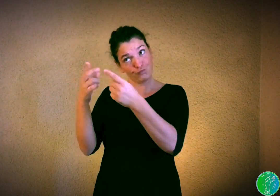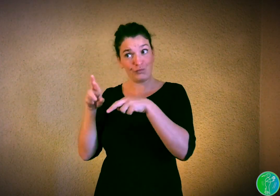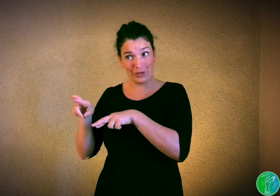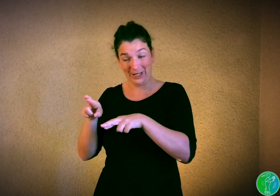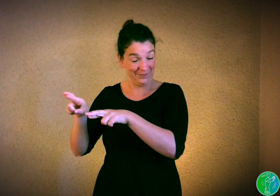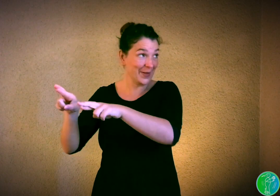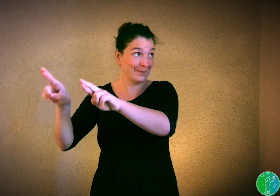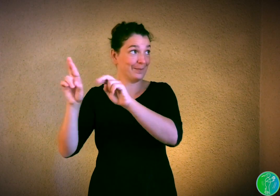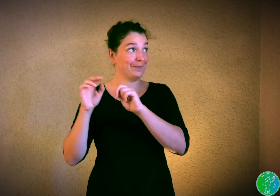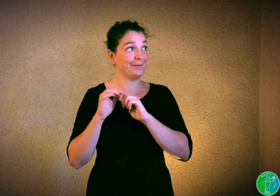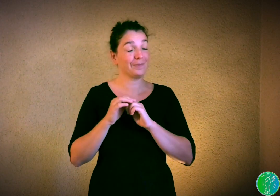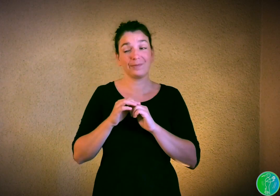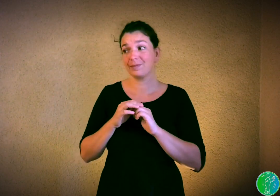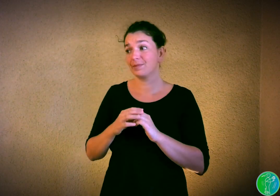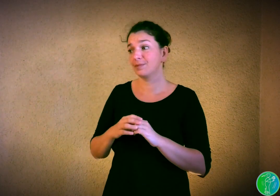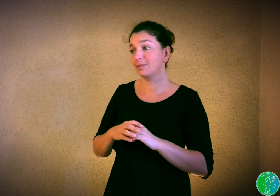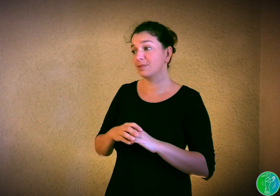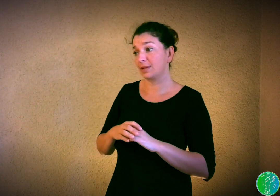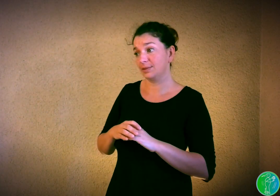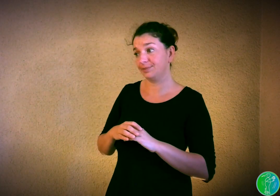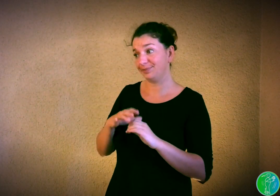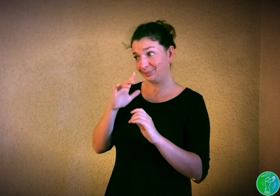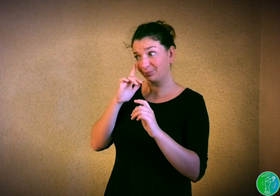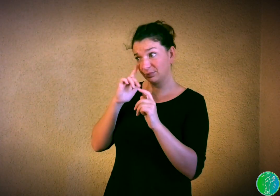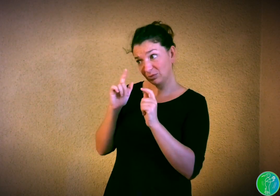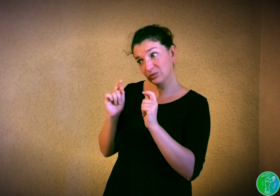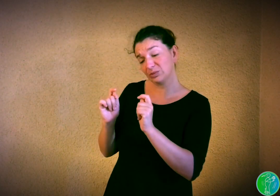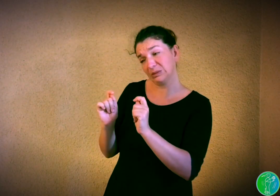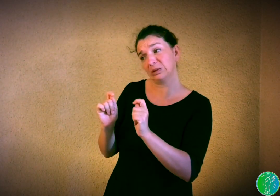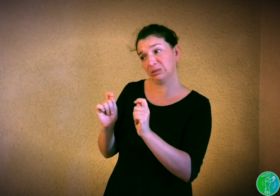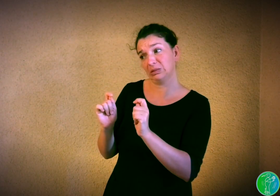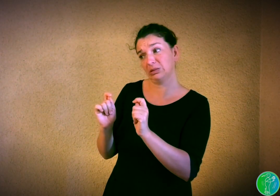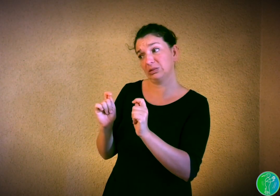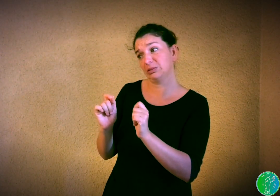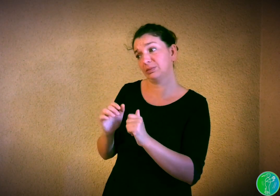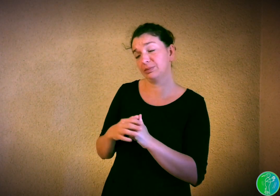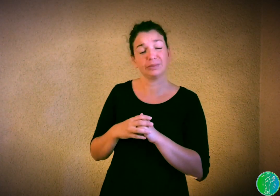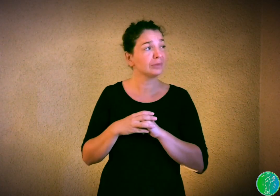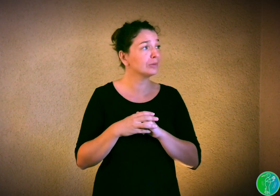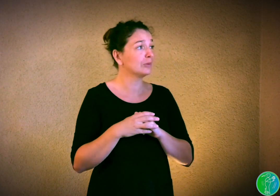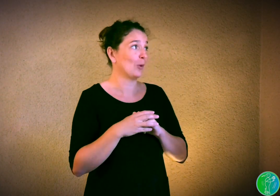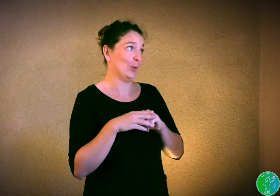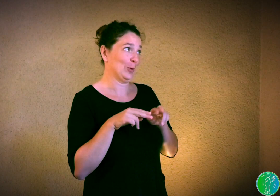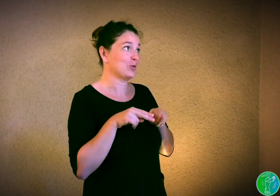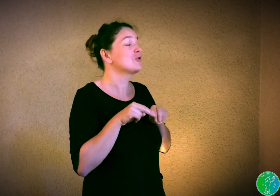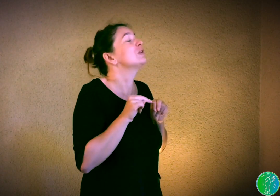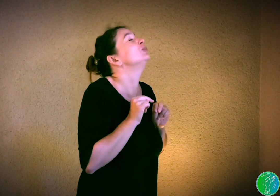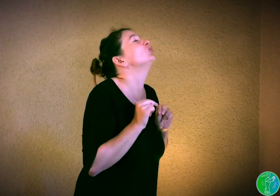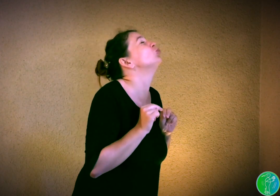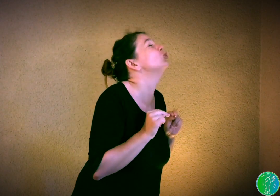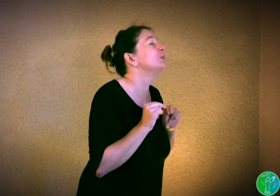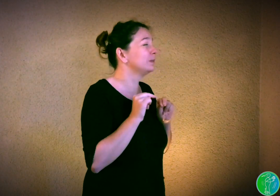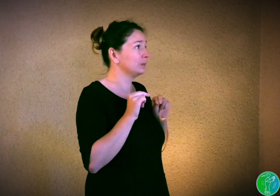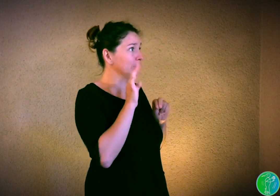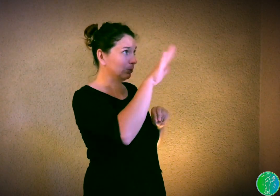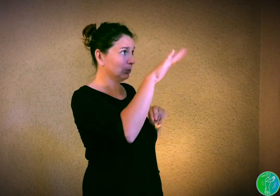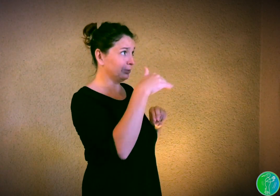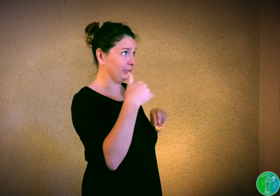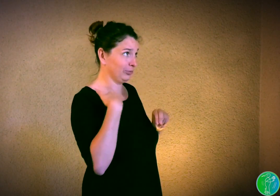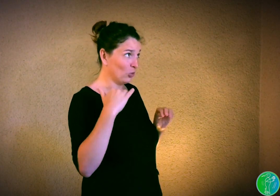demain, il irait à la rivière. « Sois prudent, mon lapin, » dit maman. Laurent lui donna